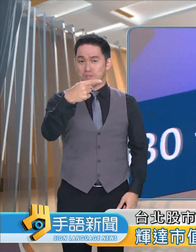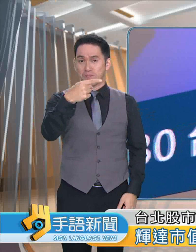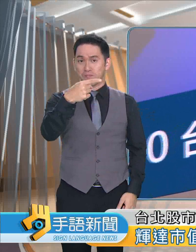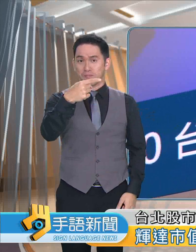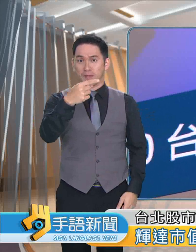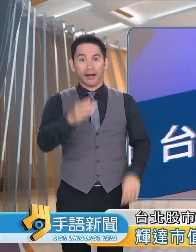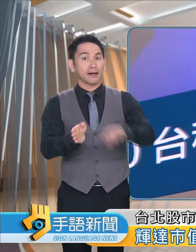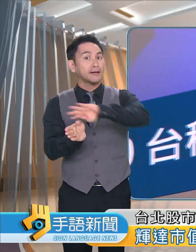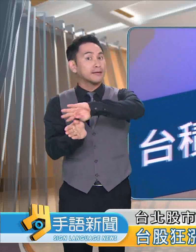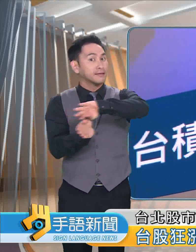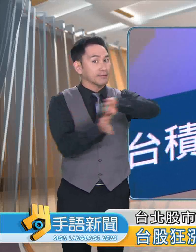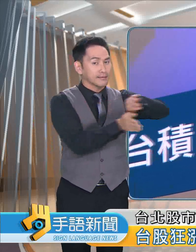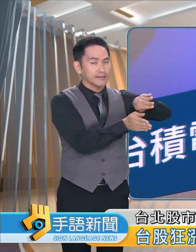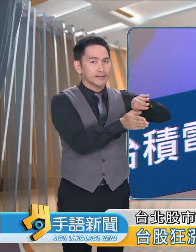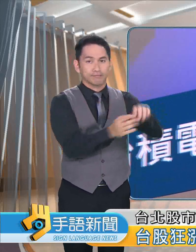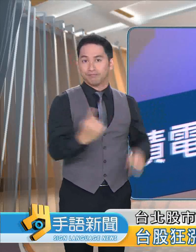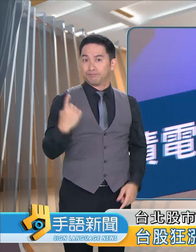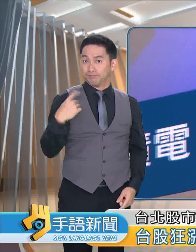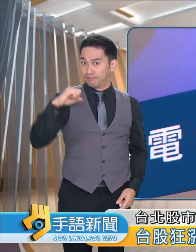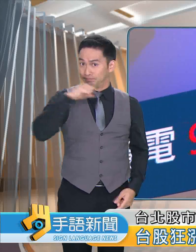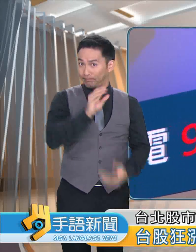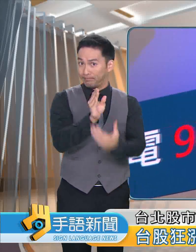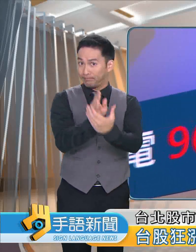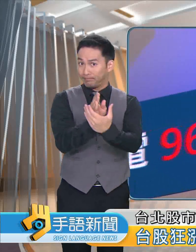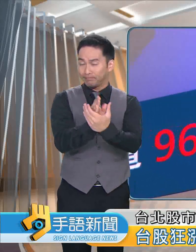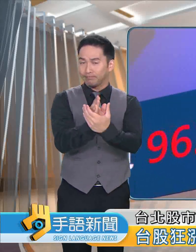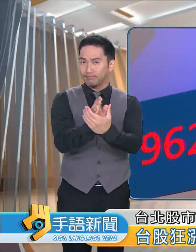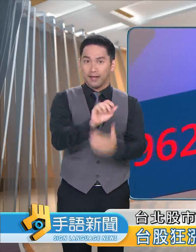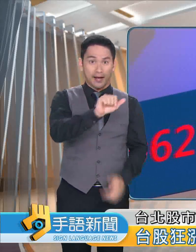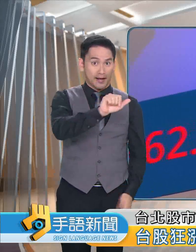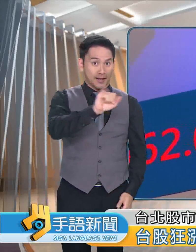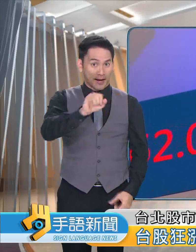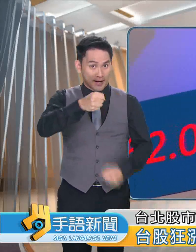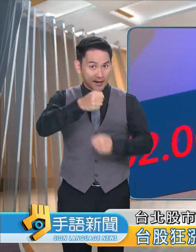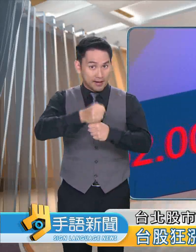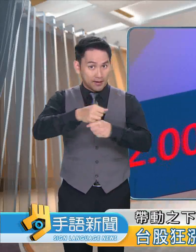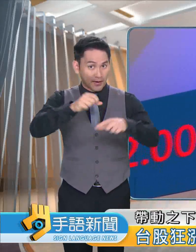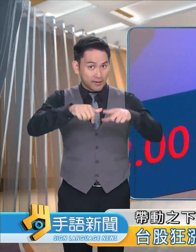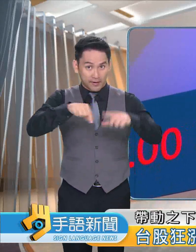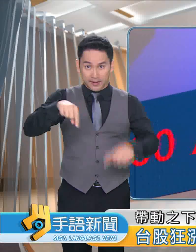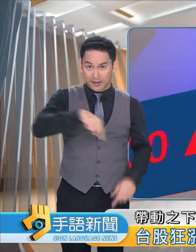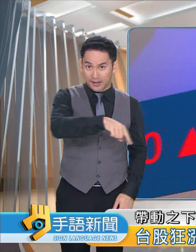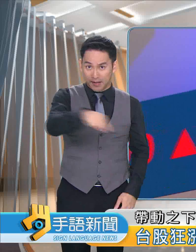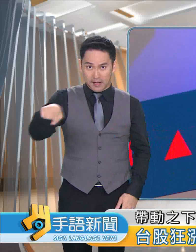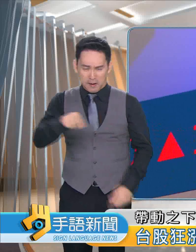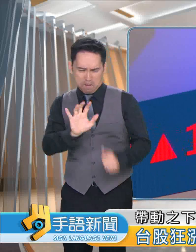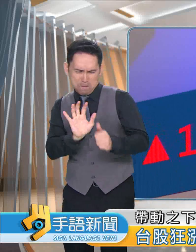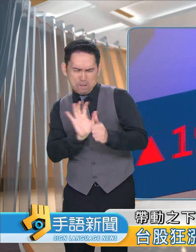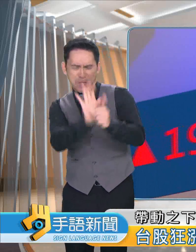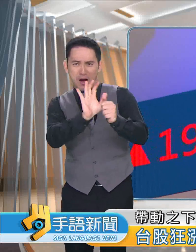而台北股市昨天也在 AI 概念股的带动之下，大涨